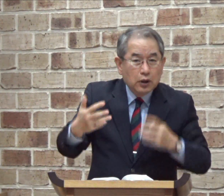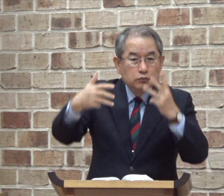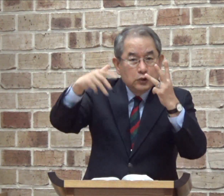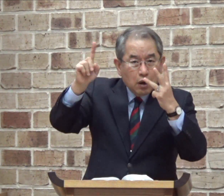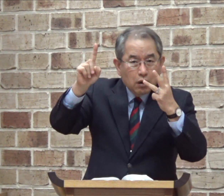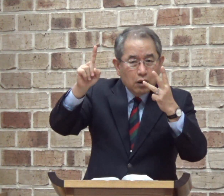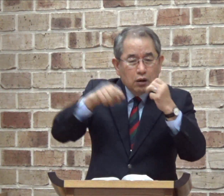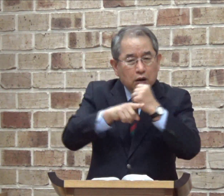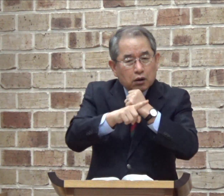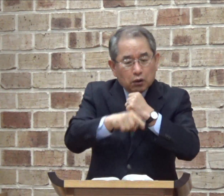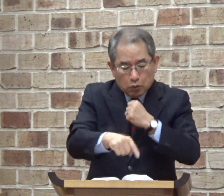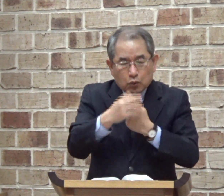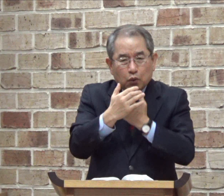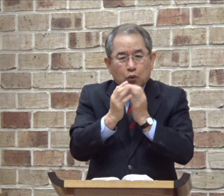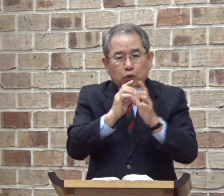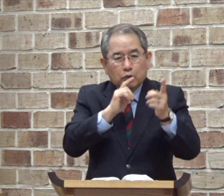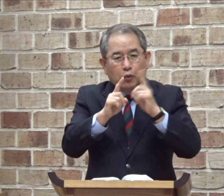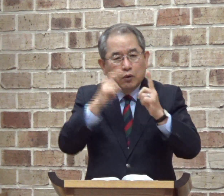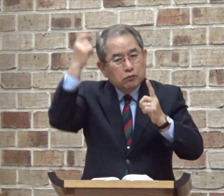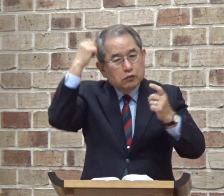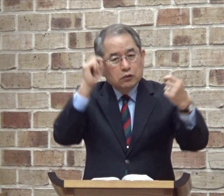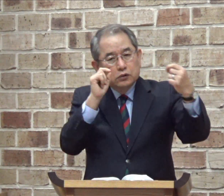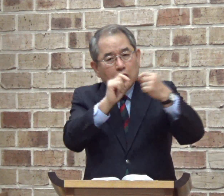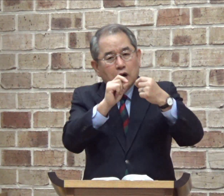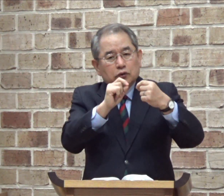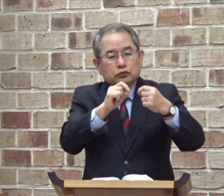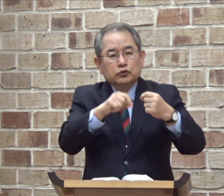전쟁이 계속 번지다 보면 큰 전쟁으로 이어집니다.